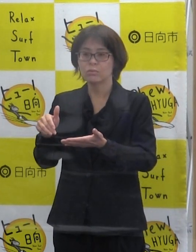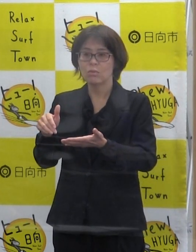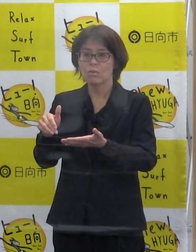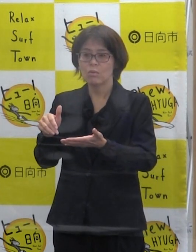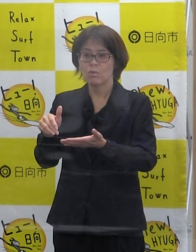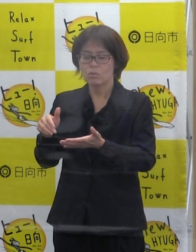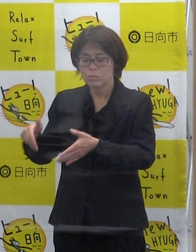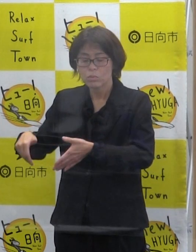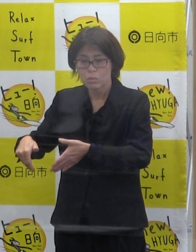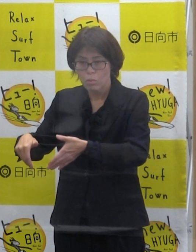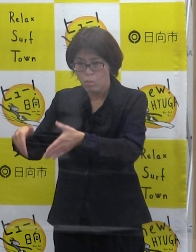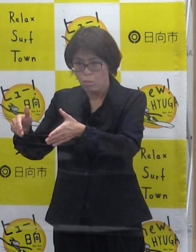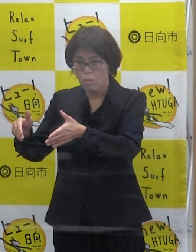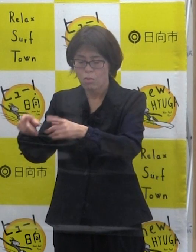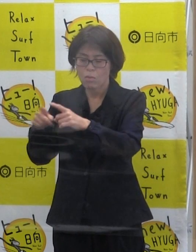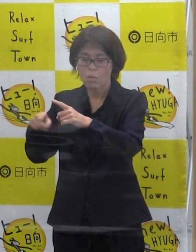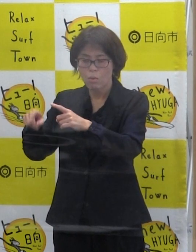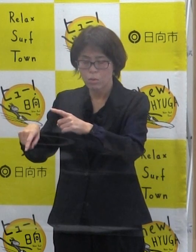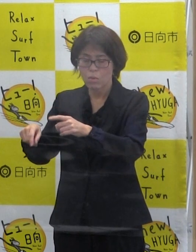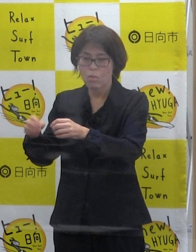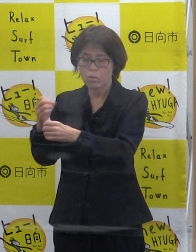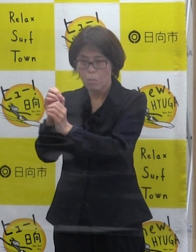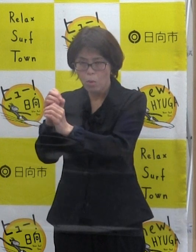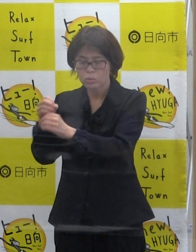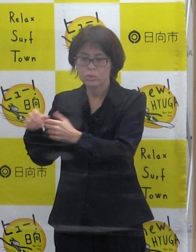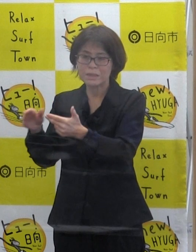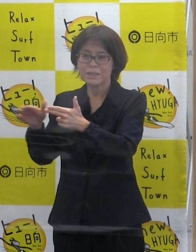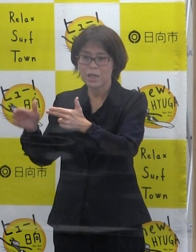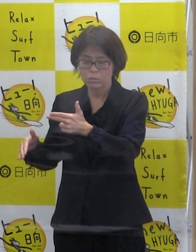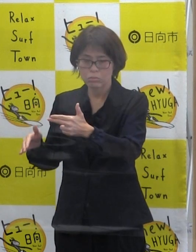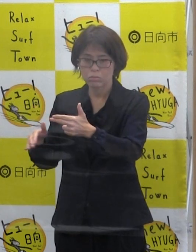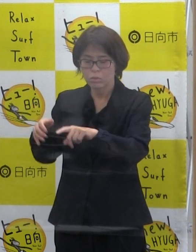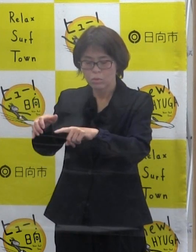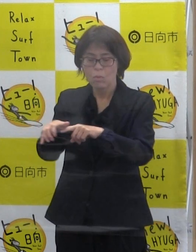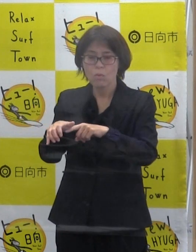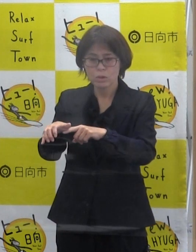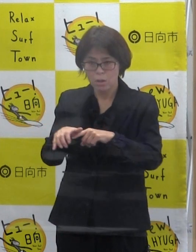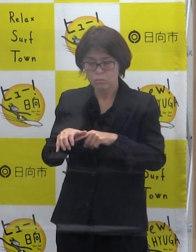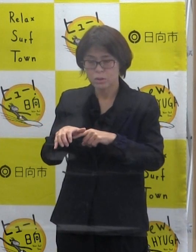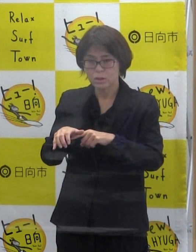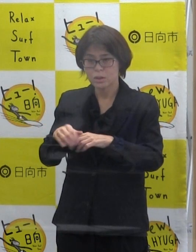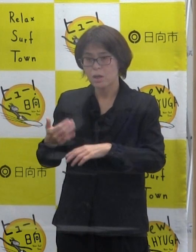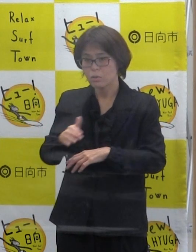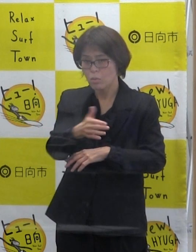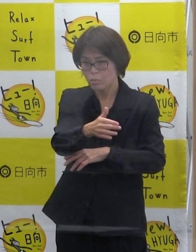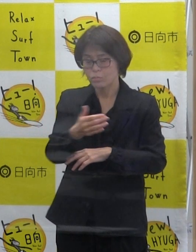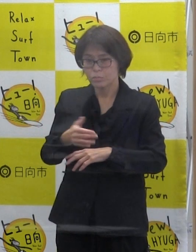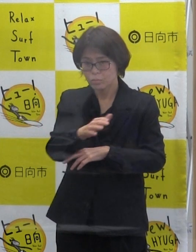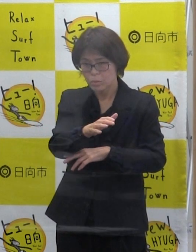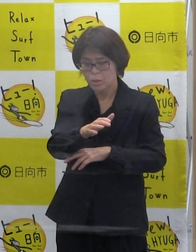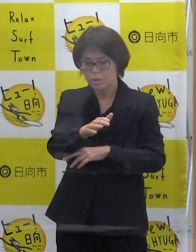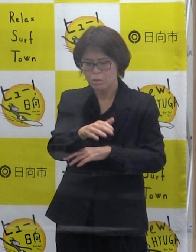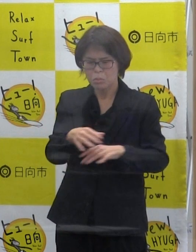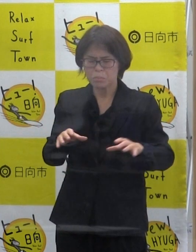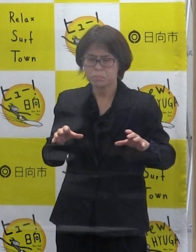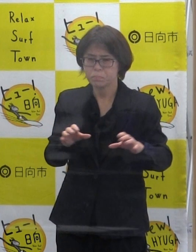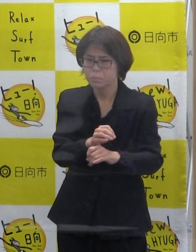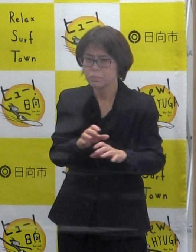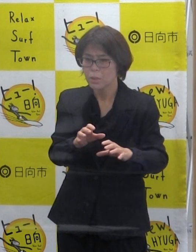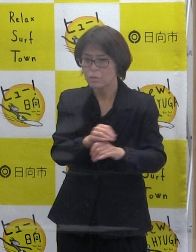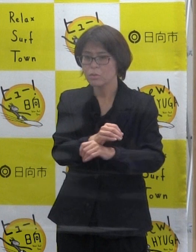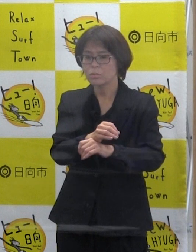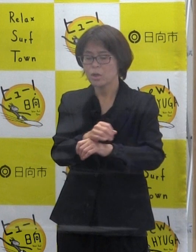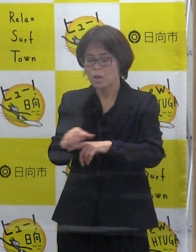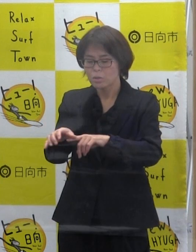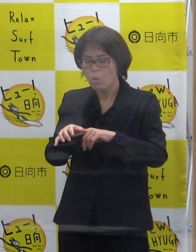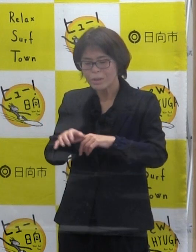市道などの公共土木施設耕作地や養殖水産物の流出などの農林水産